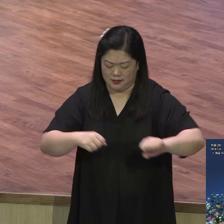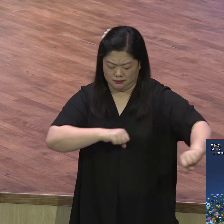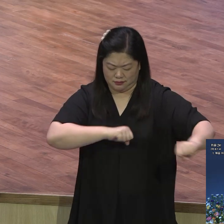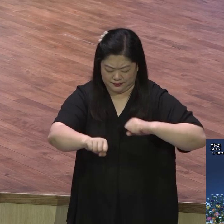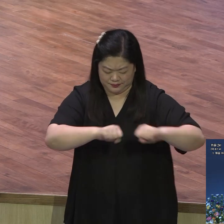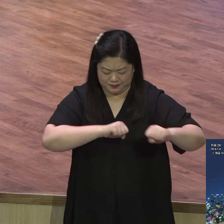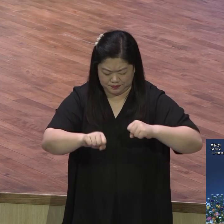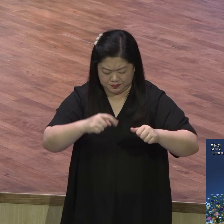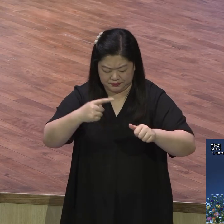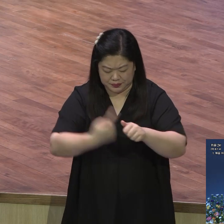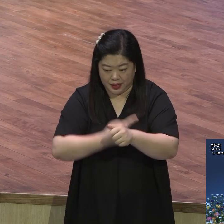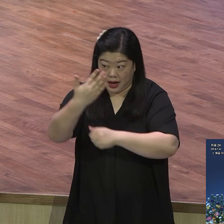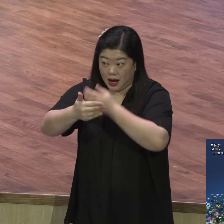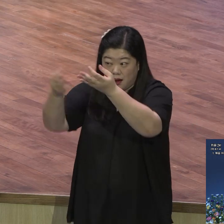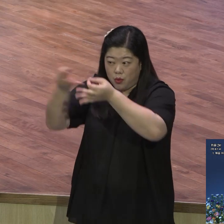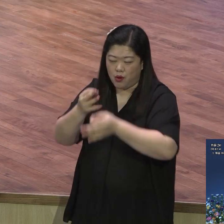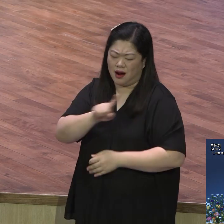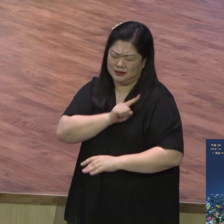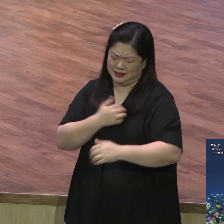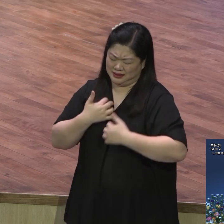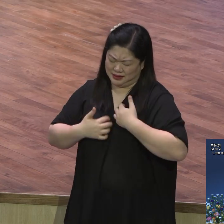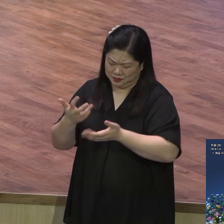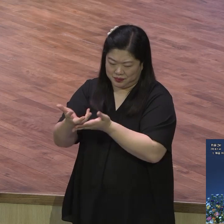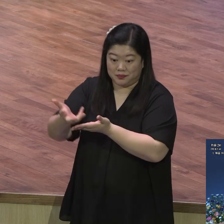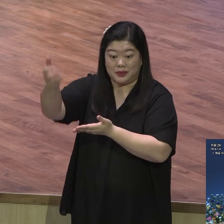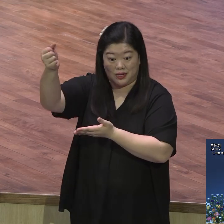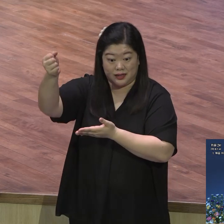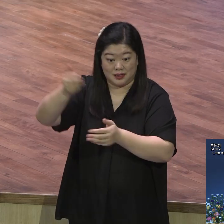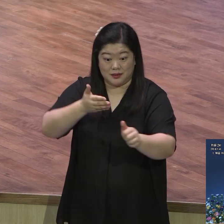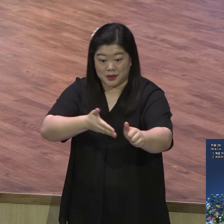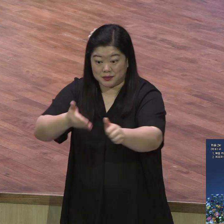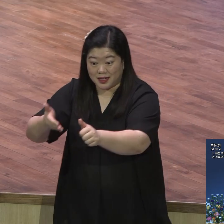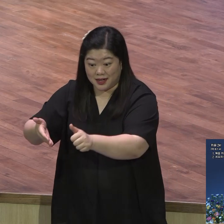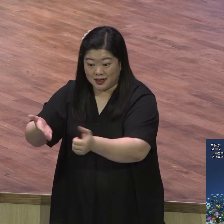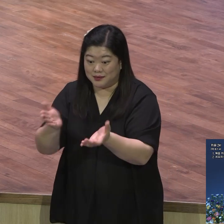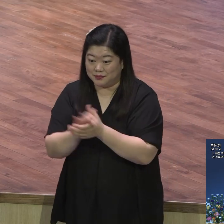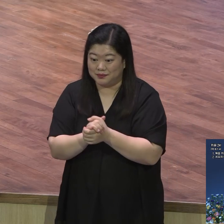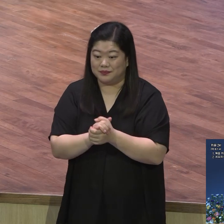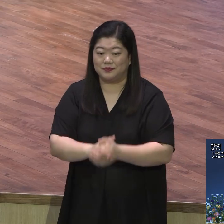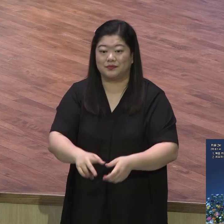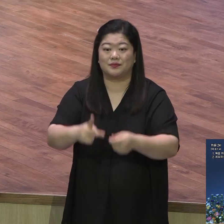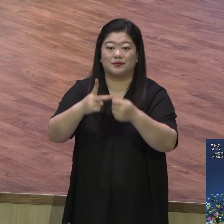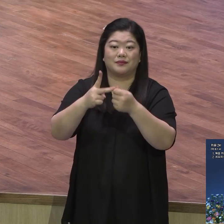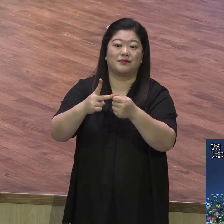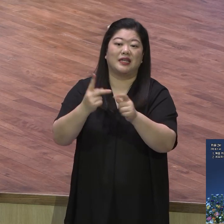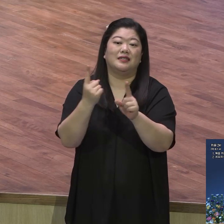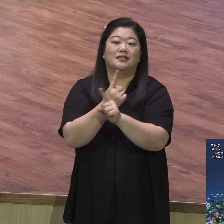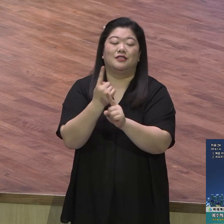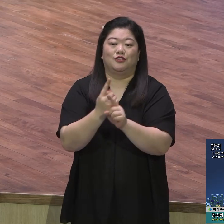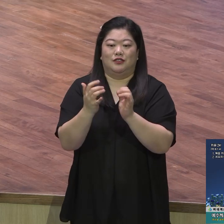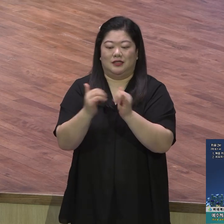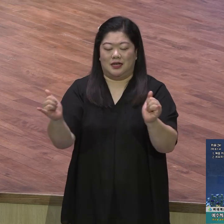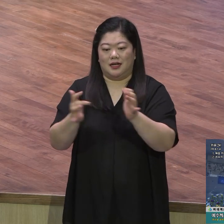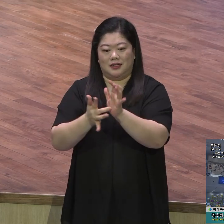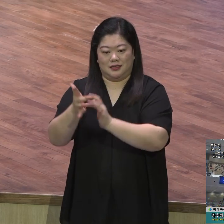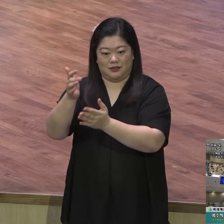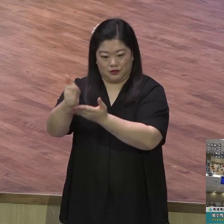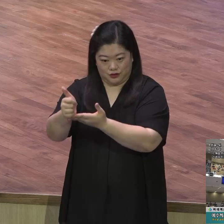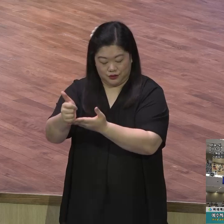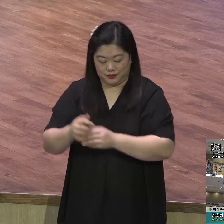가치 있는 삶을 사시기를 제목으로 축복합니다. 두 번째로 치유자 예수입니다. 14절 15절 봅니다.